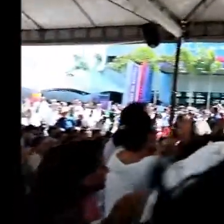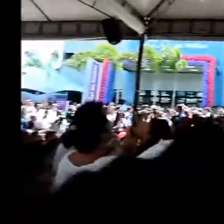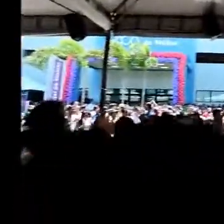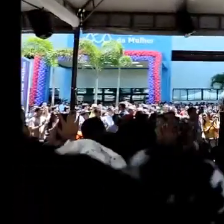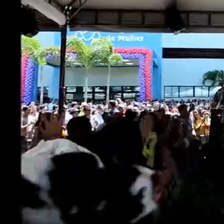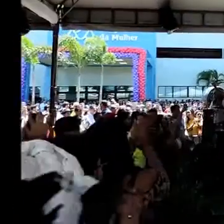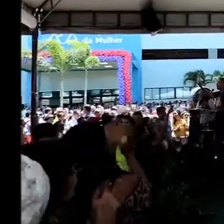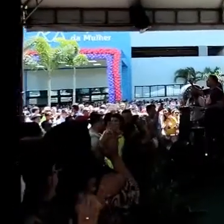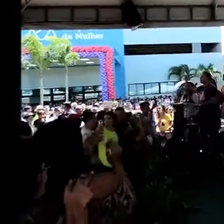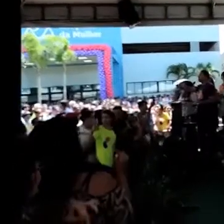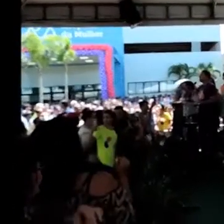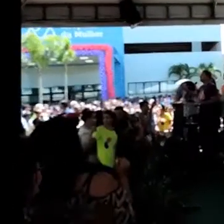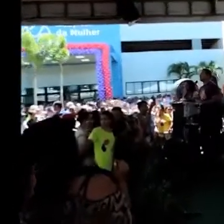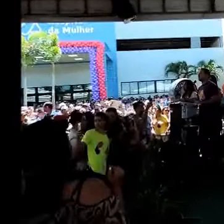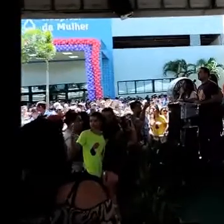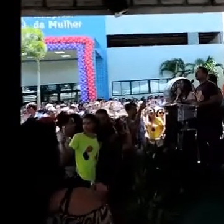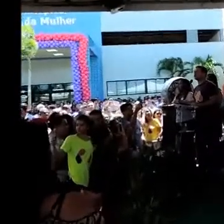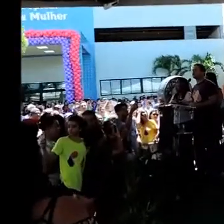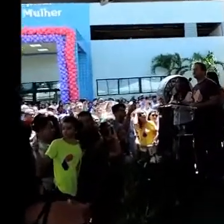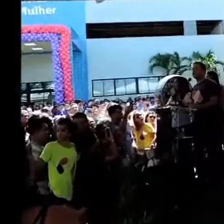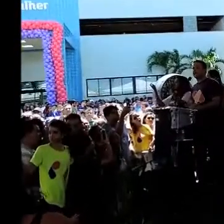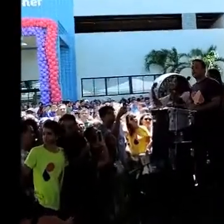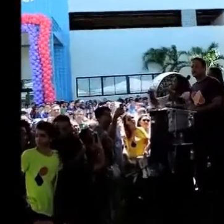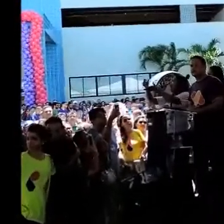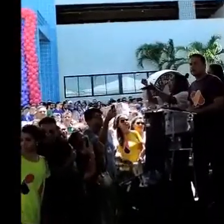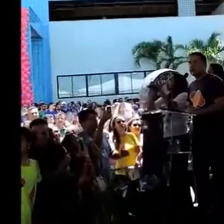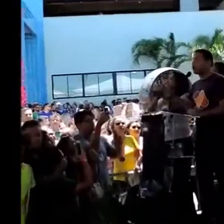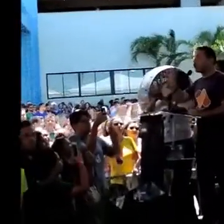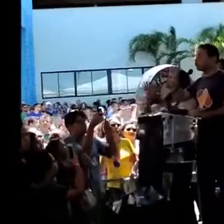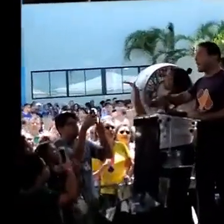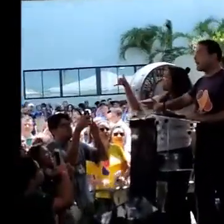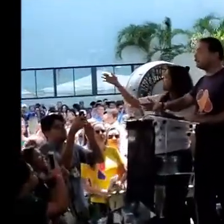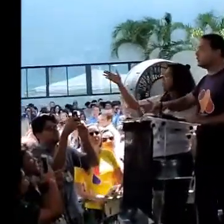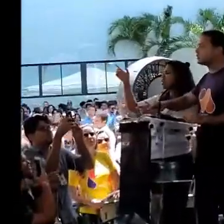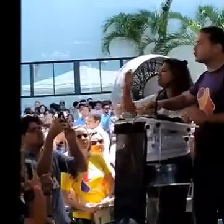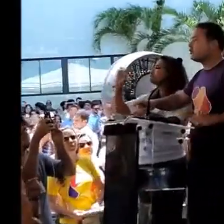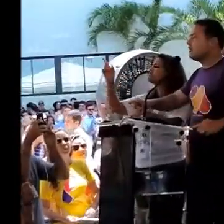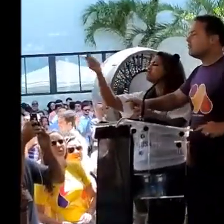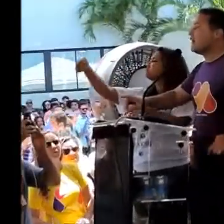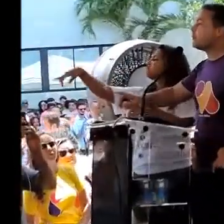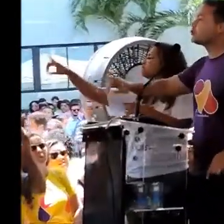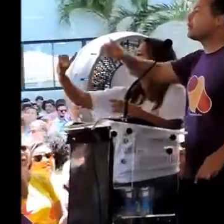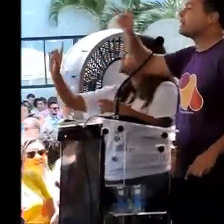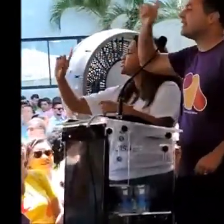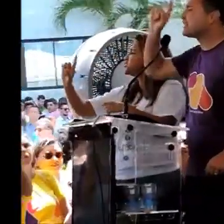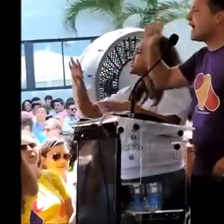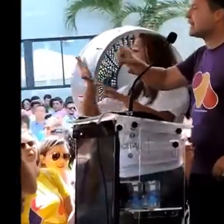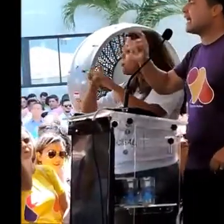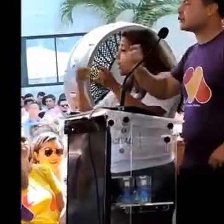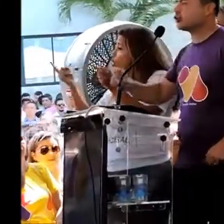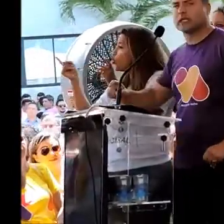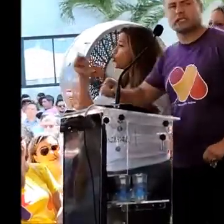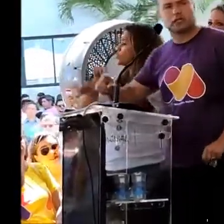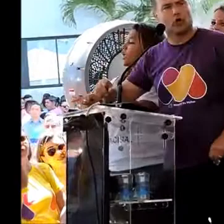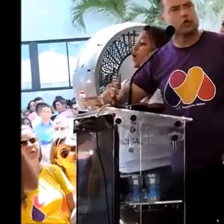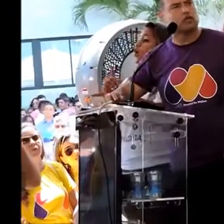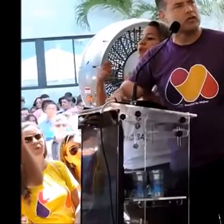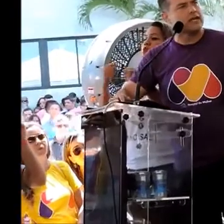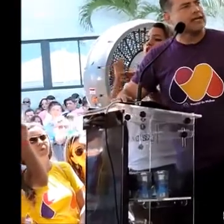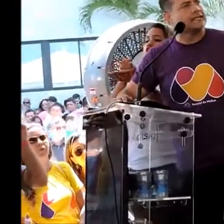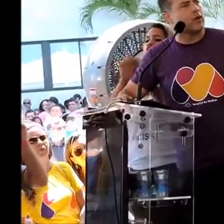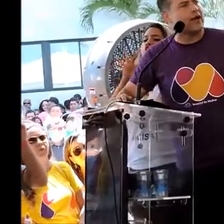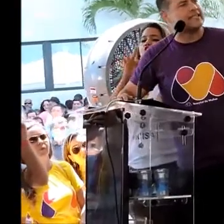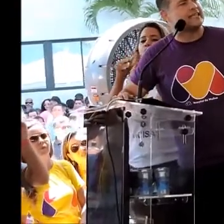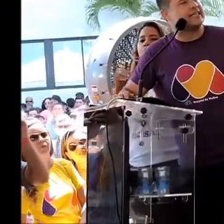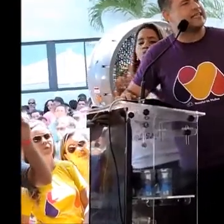E não vou prescindir de ajuda de ninguém. Ao contrário disso, vamos precisar da ajuda de